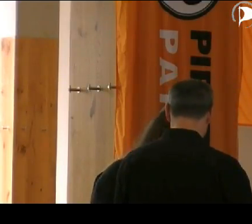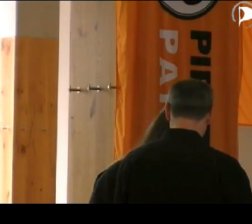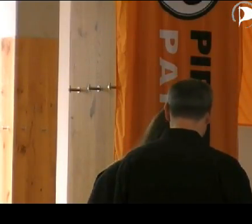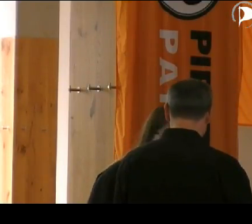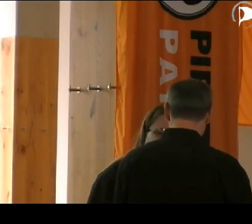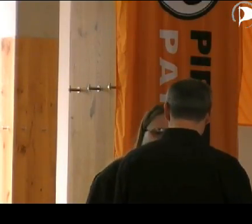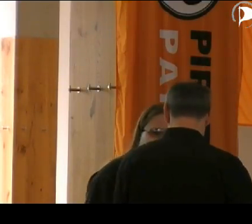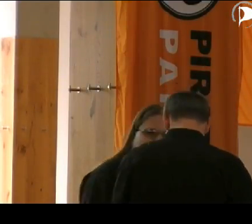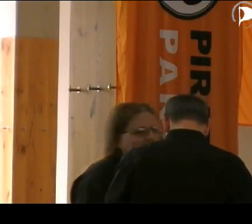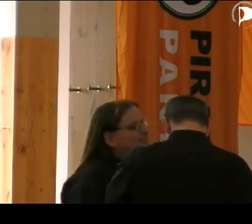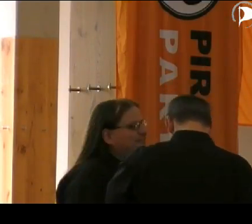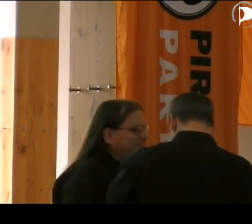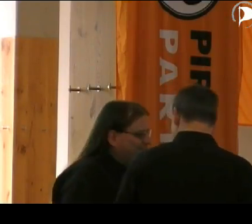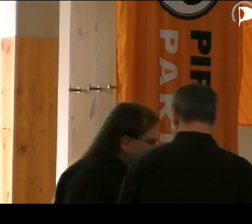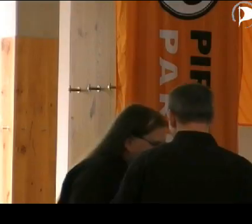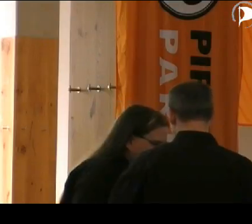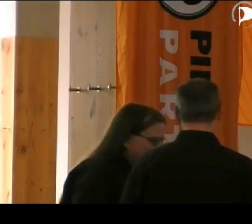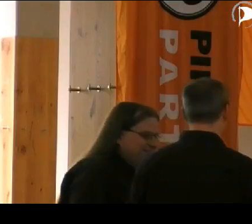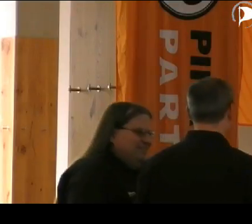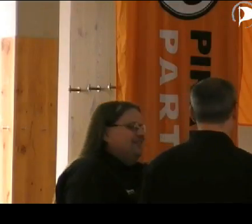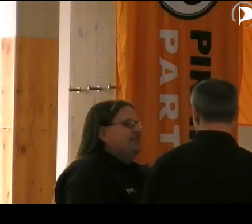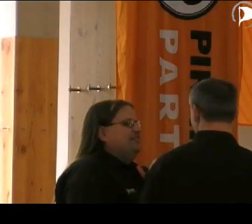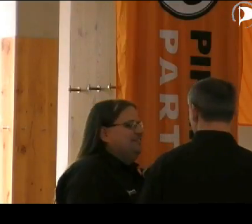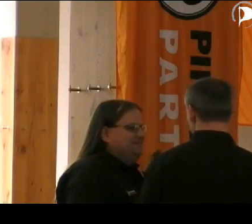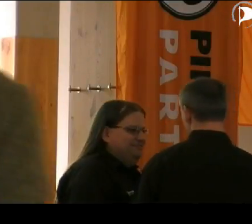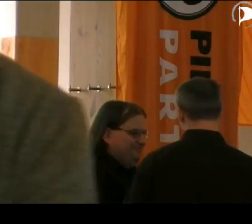wir dürfen nicht sagen